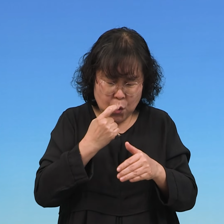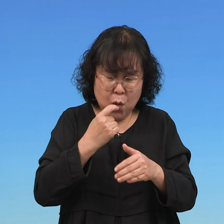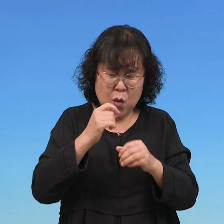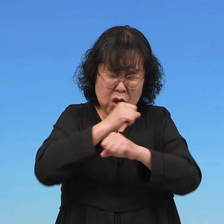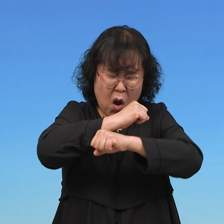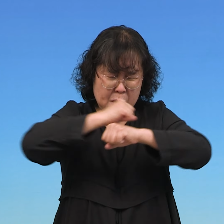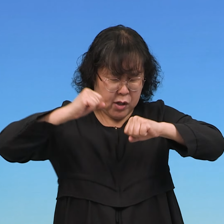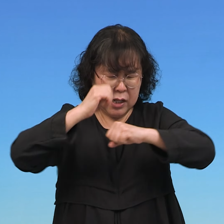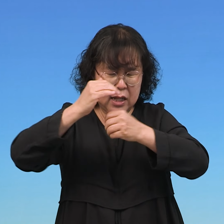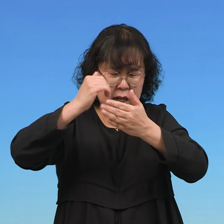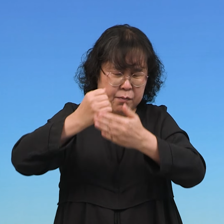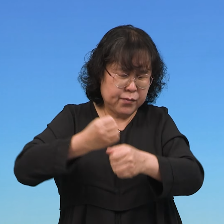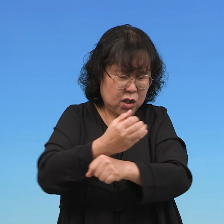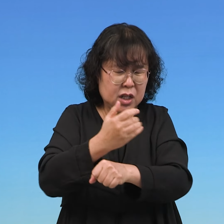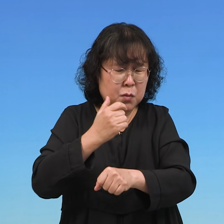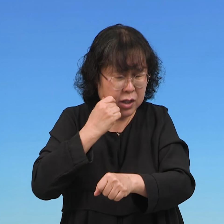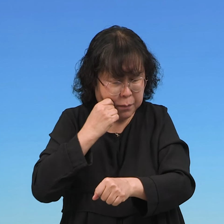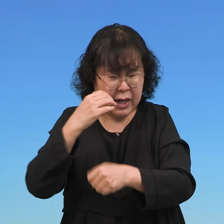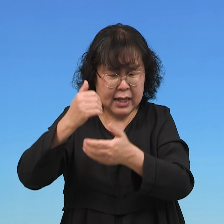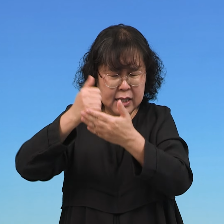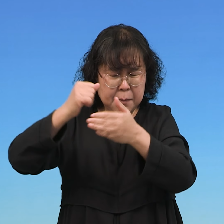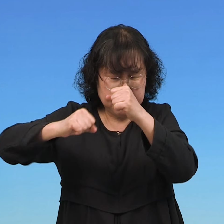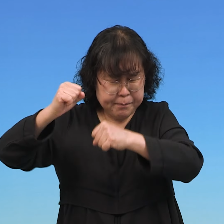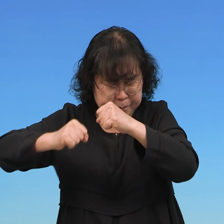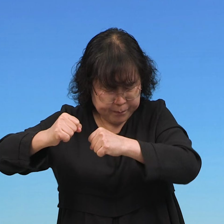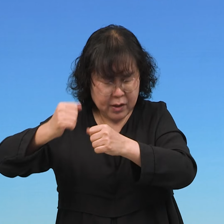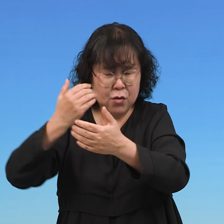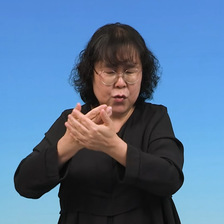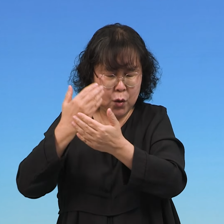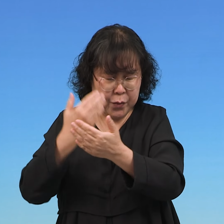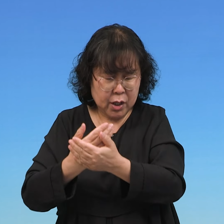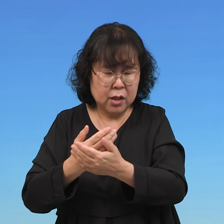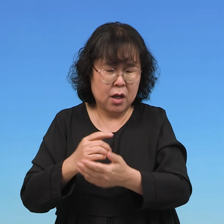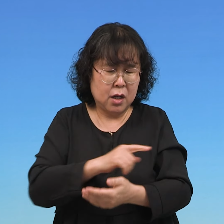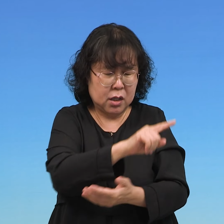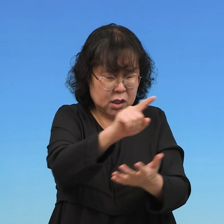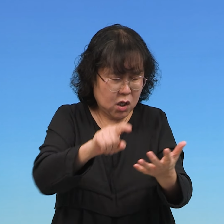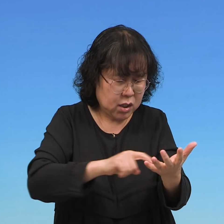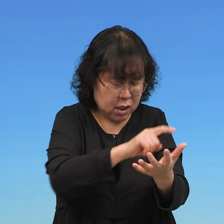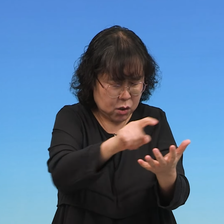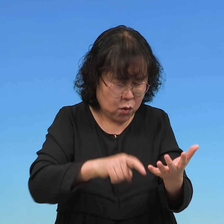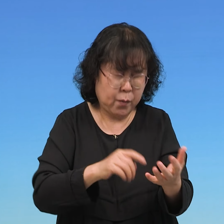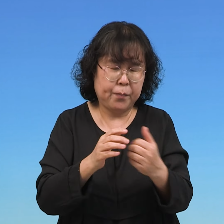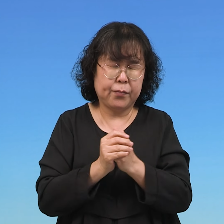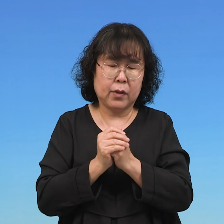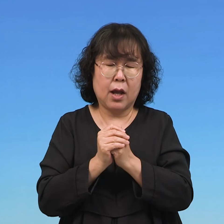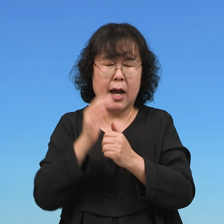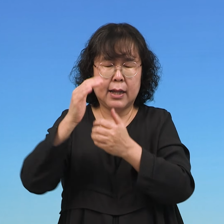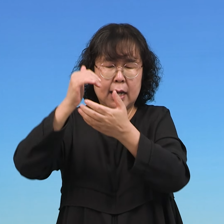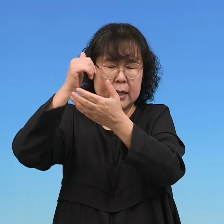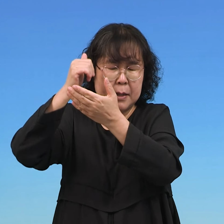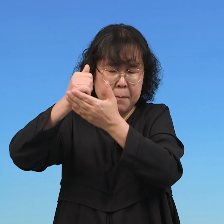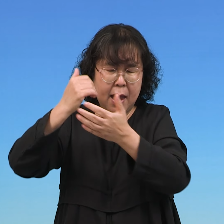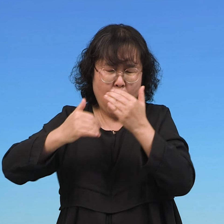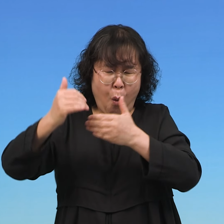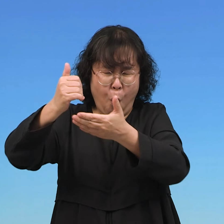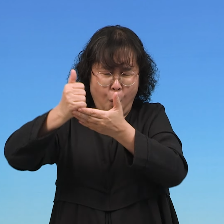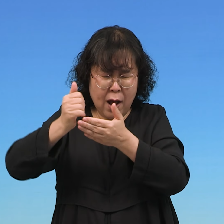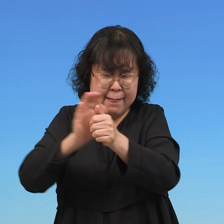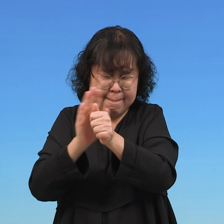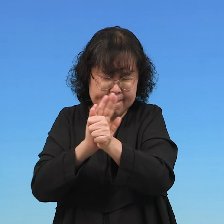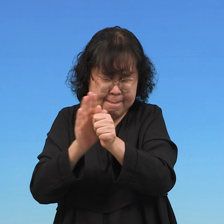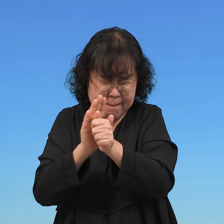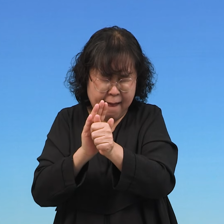어떻게 다 전하겠습니까? 하나님, 일하여 주시기를 원합니다. 저들도 하나님, 하나님의